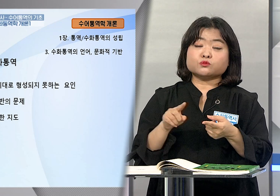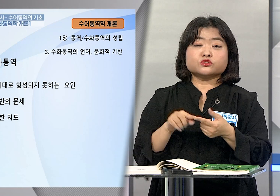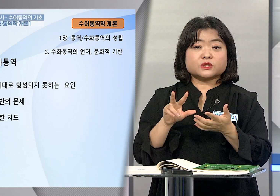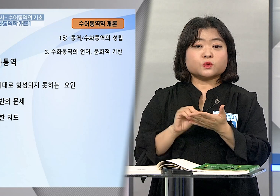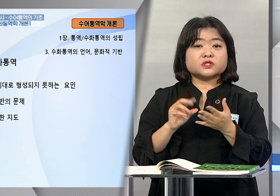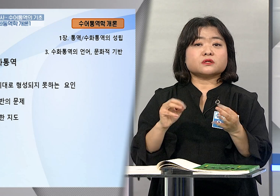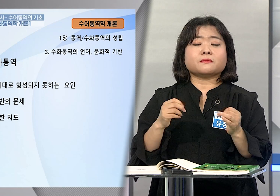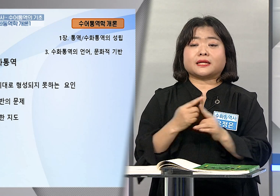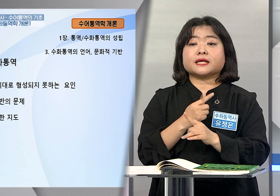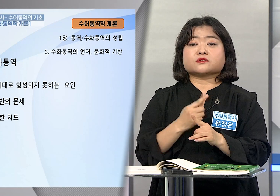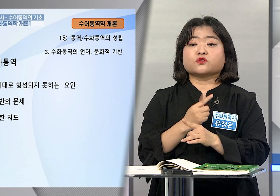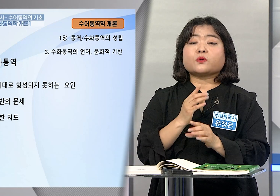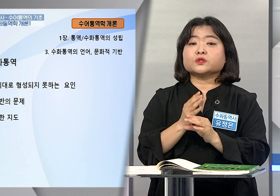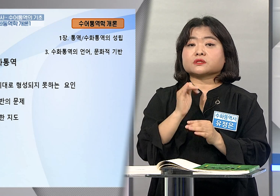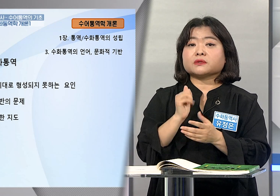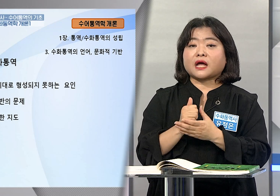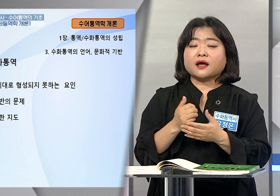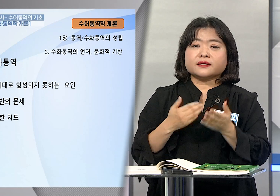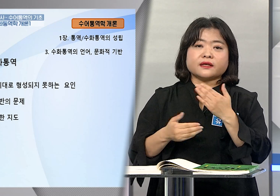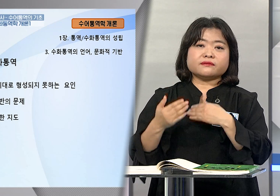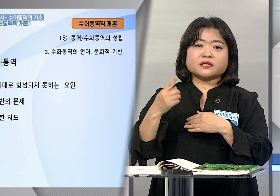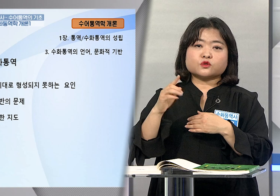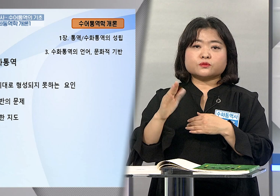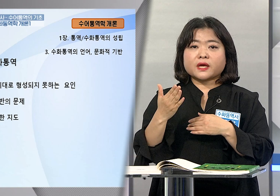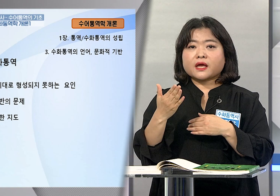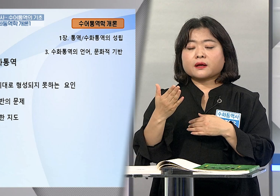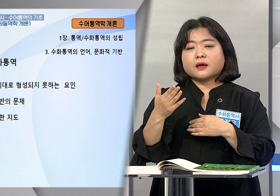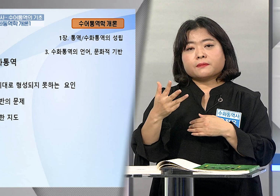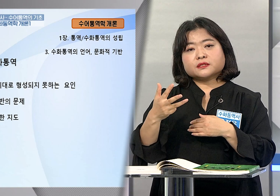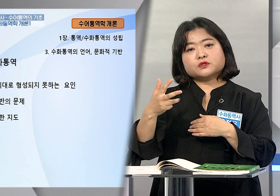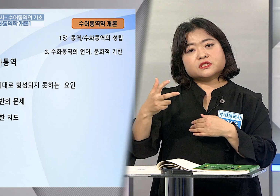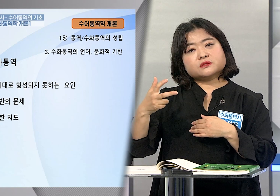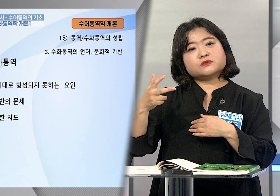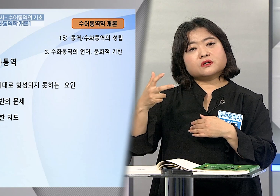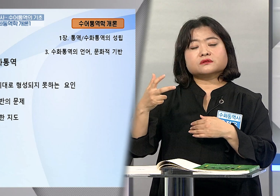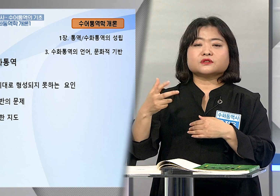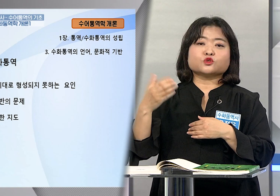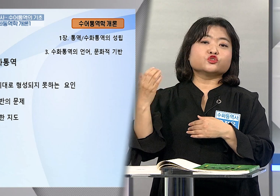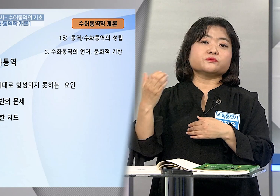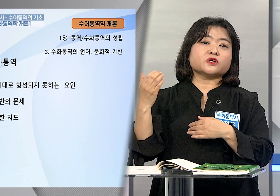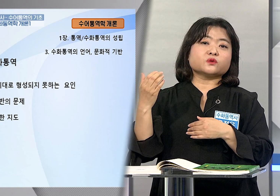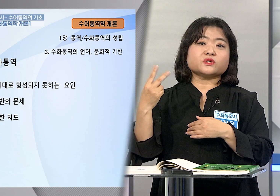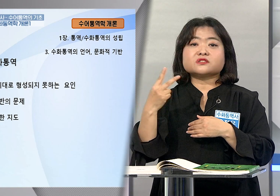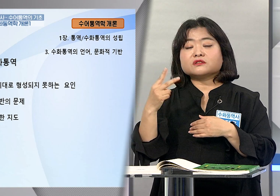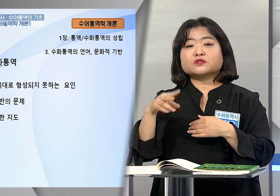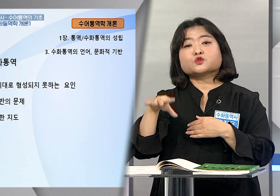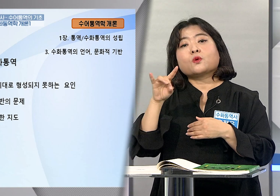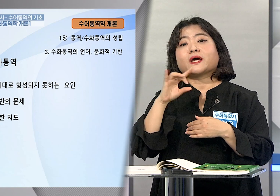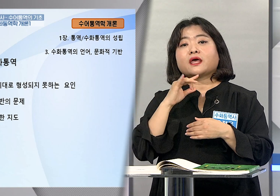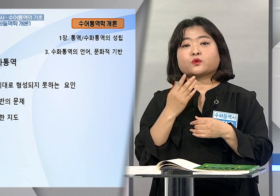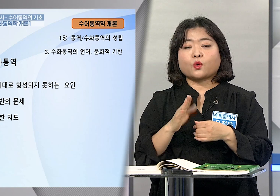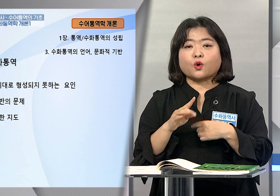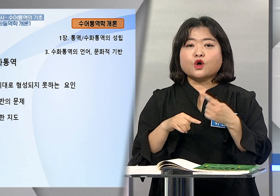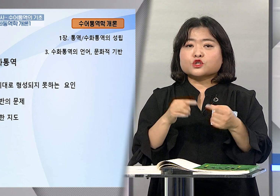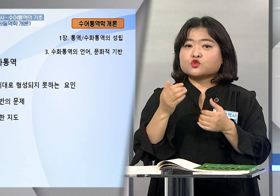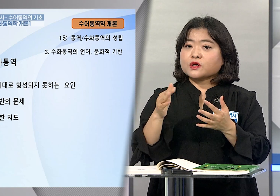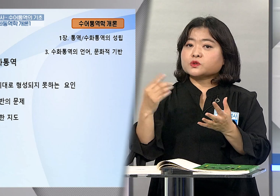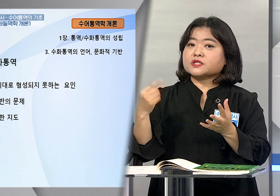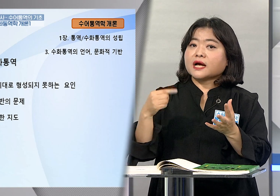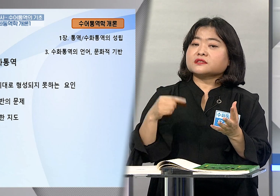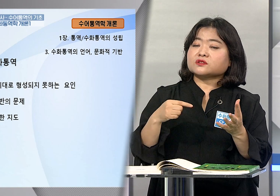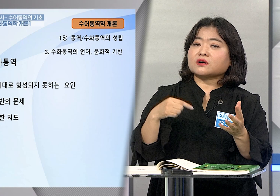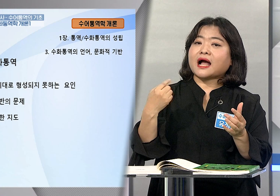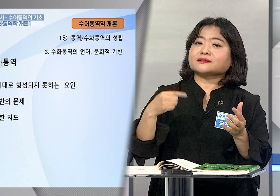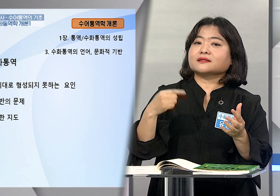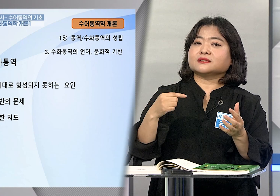지도, 이 문제도 지금 많이 개선되고 있습니다. 옛날 1980년, 70년 그리고 90년도, 2000년대 초만 해도 수어